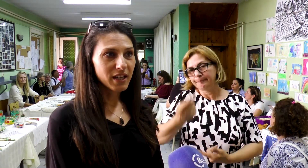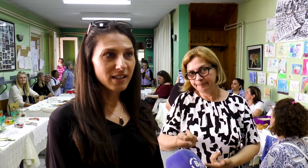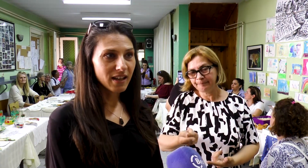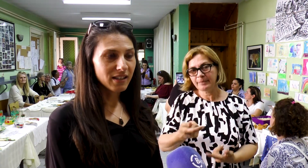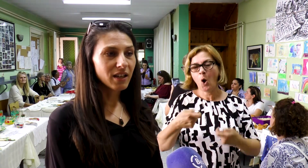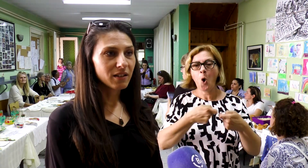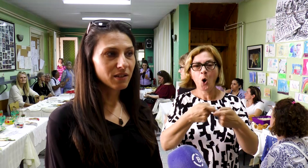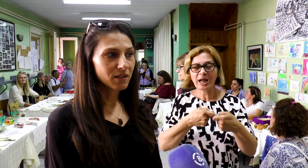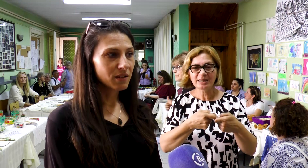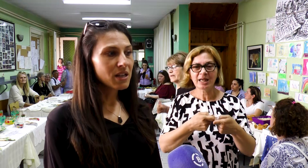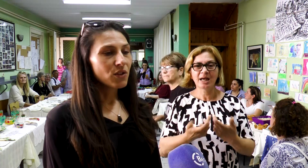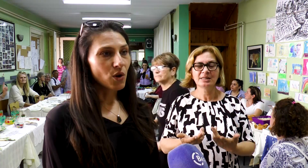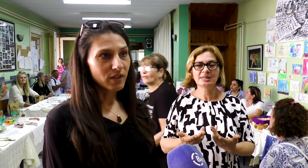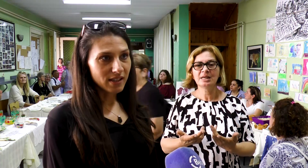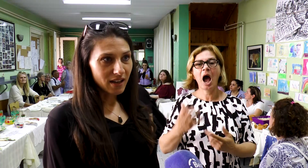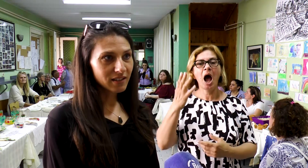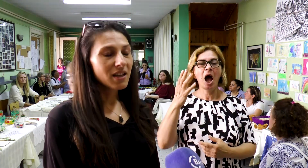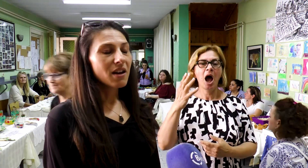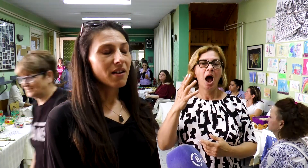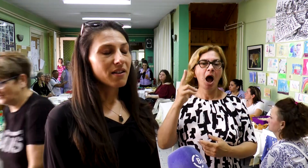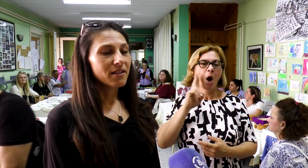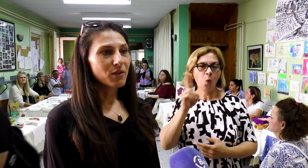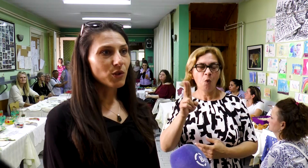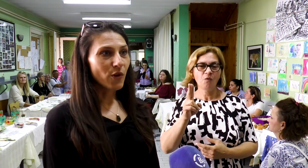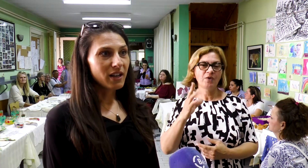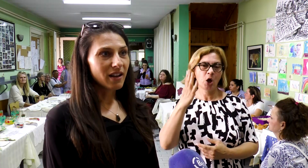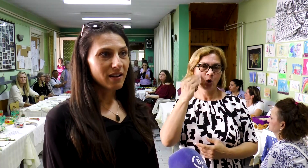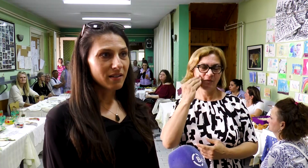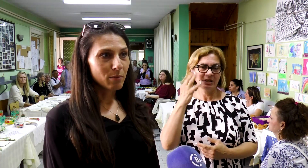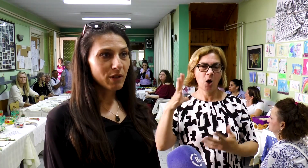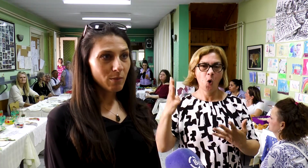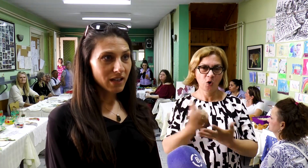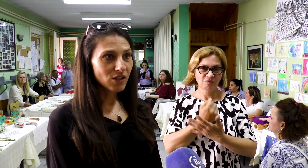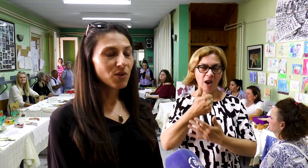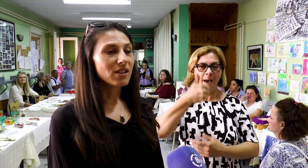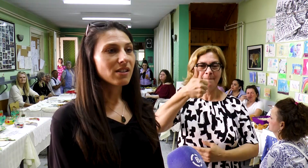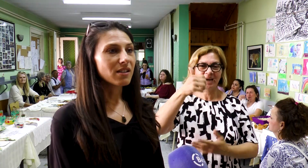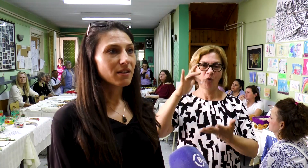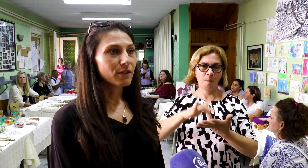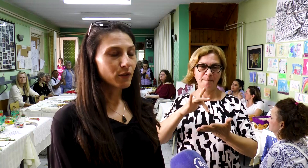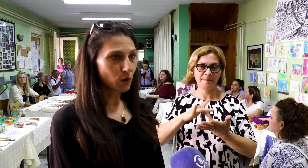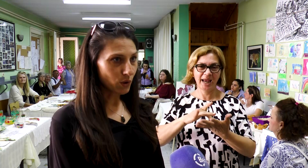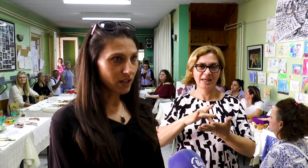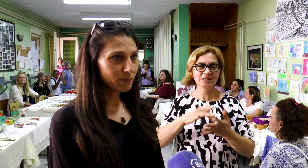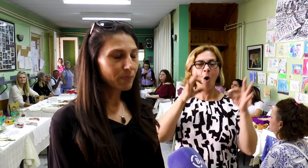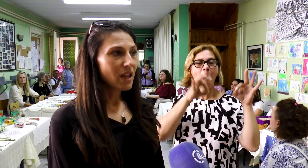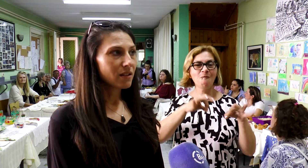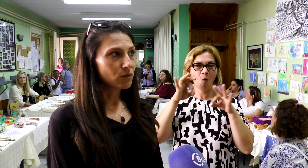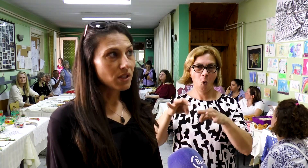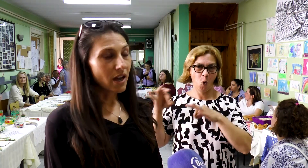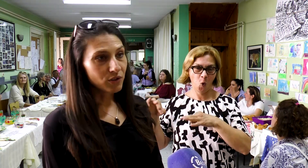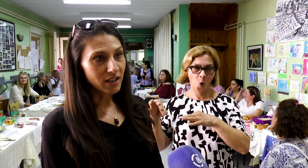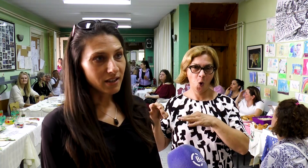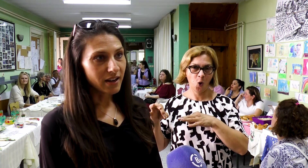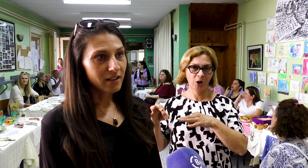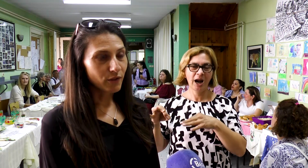ova organizacija Novi Sad osvojila prvo mesto iz folklora, to